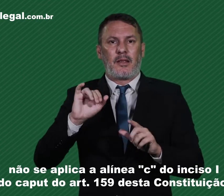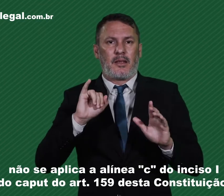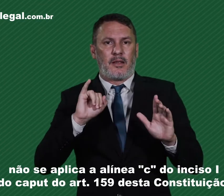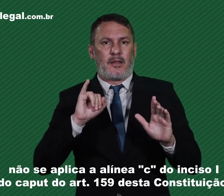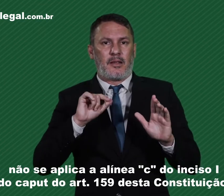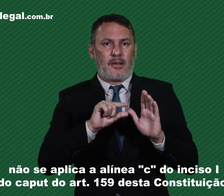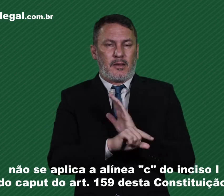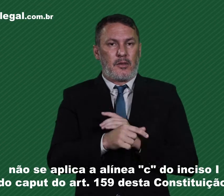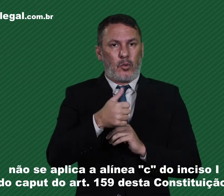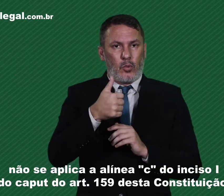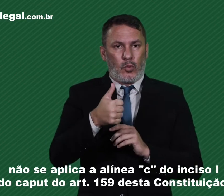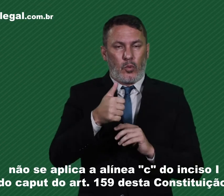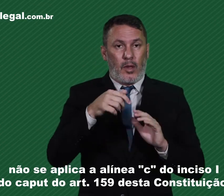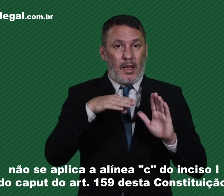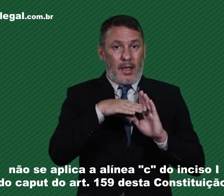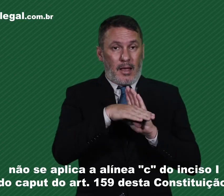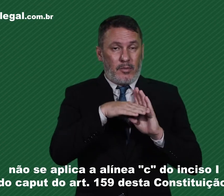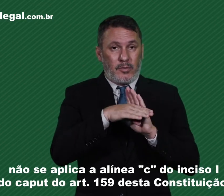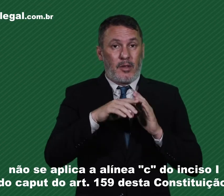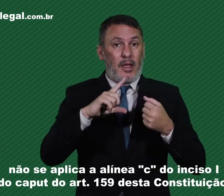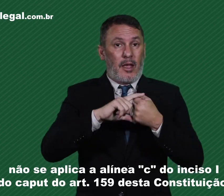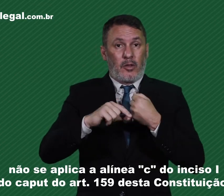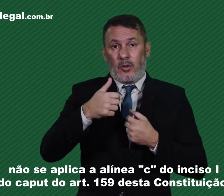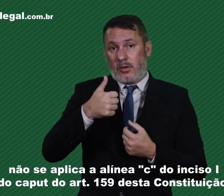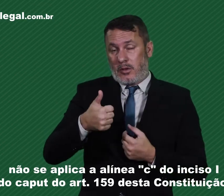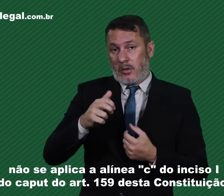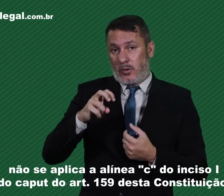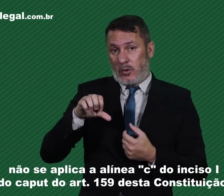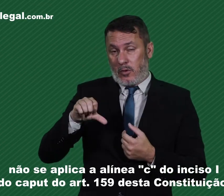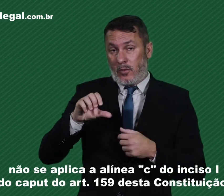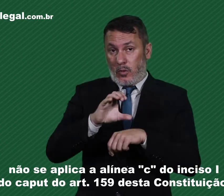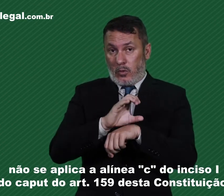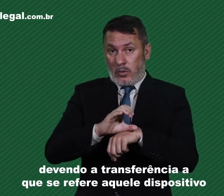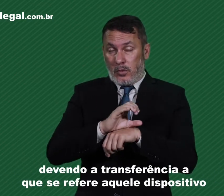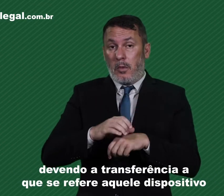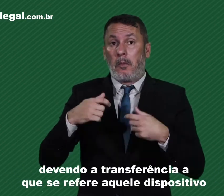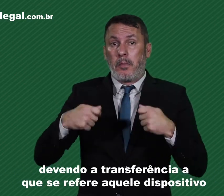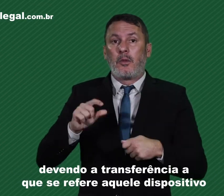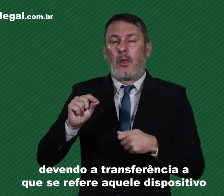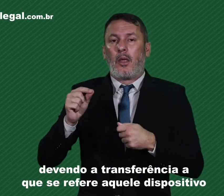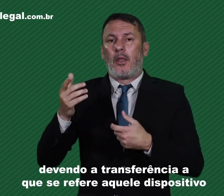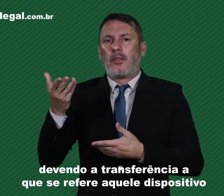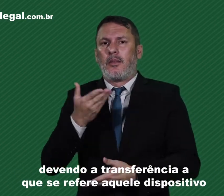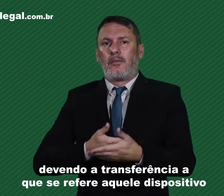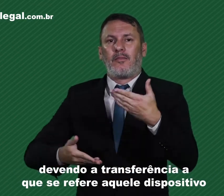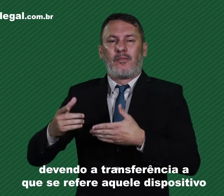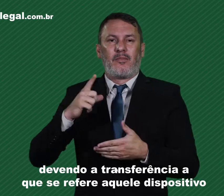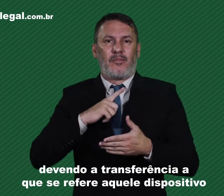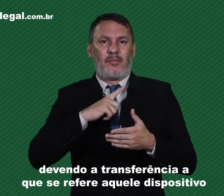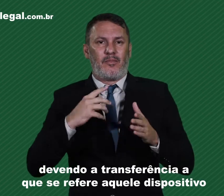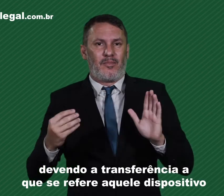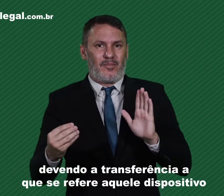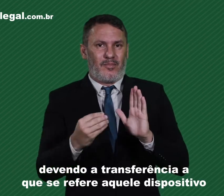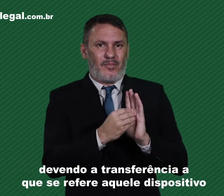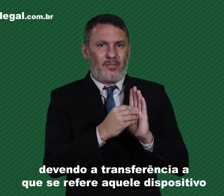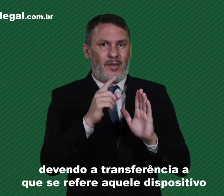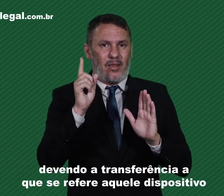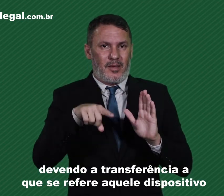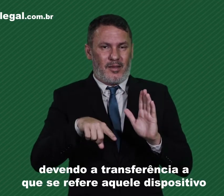1 do caput do artigo 159 desta constituição devendo a transferência a que se refere